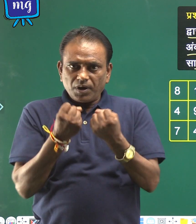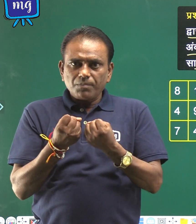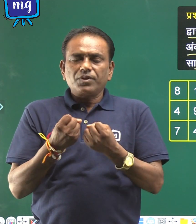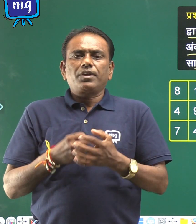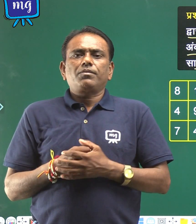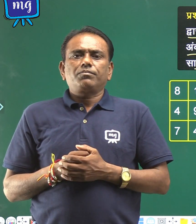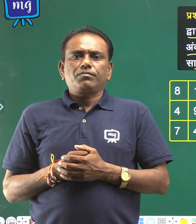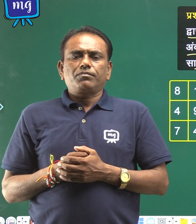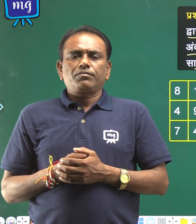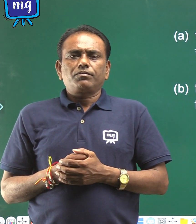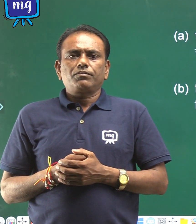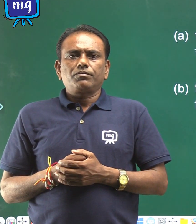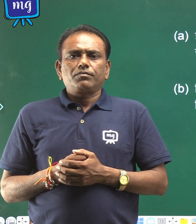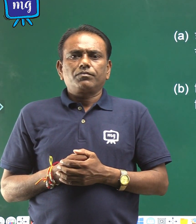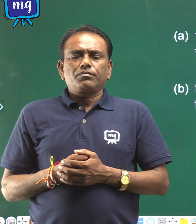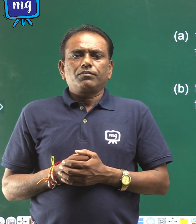हैं।